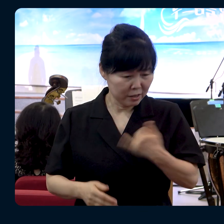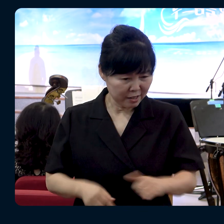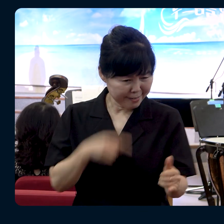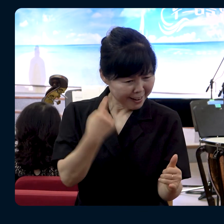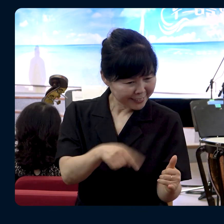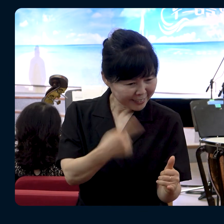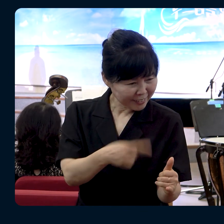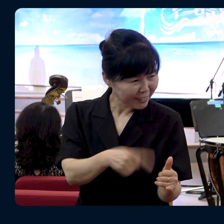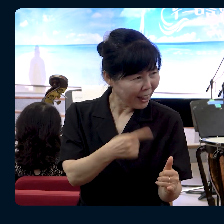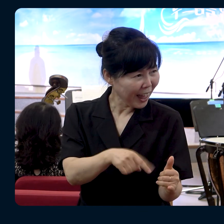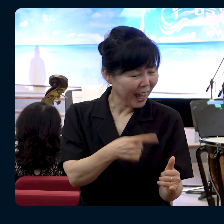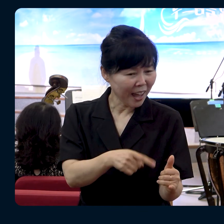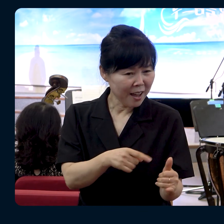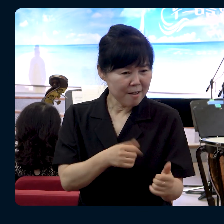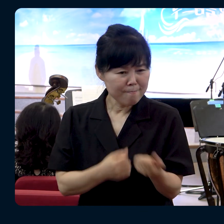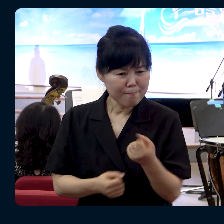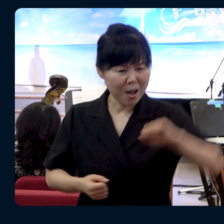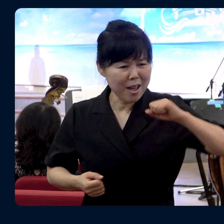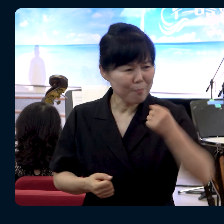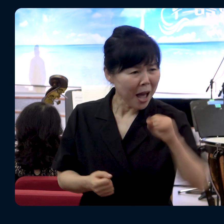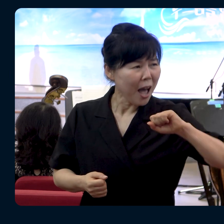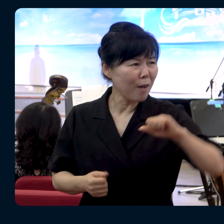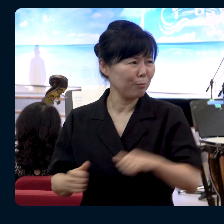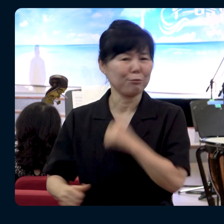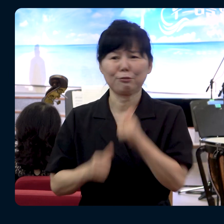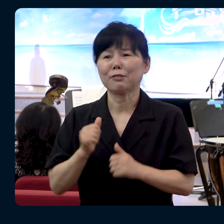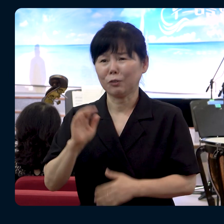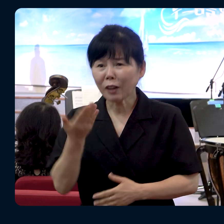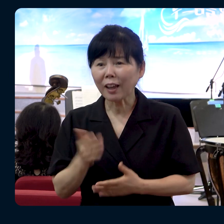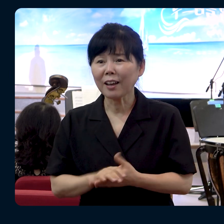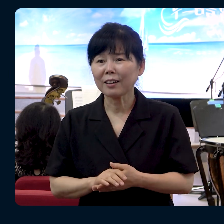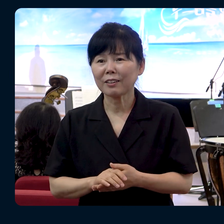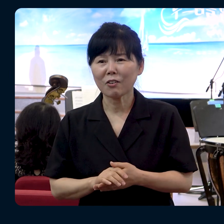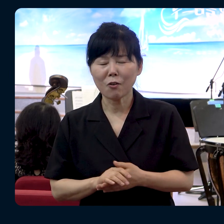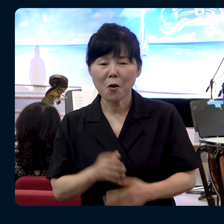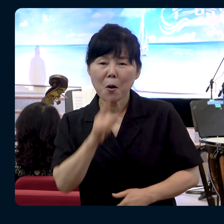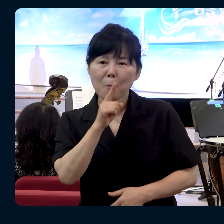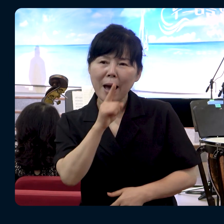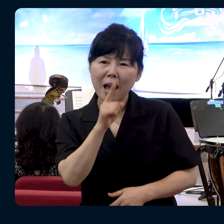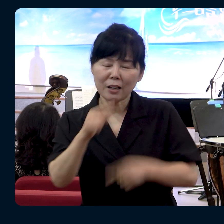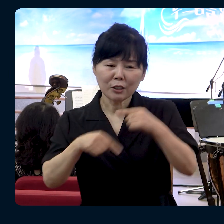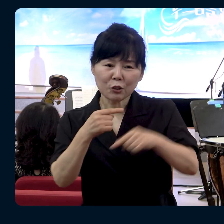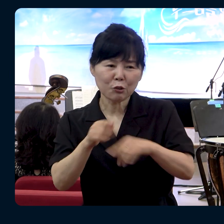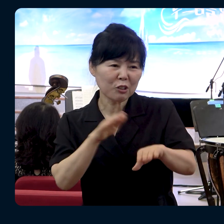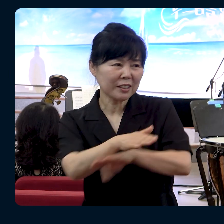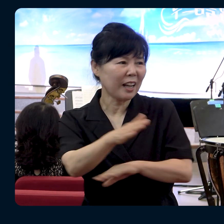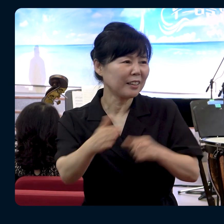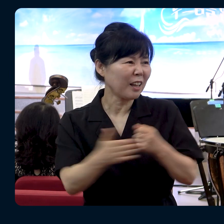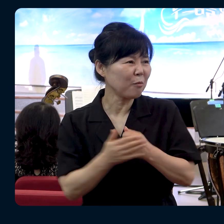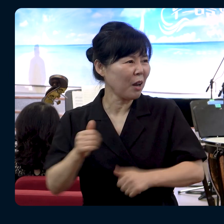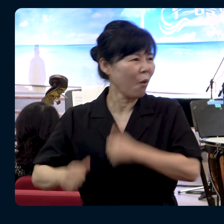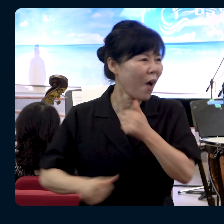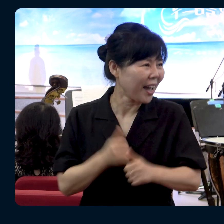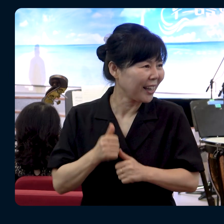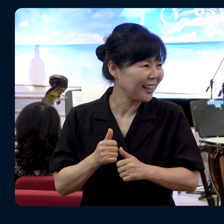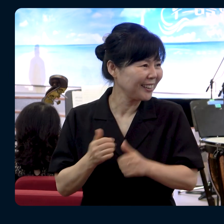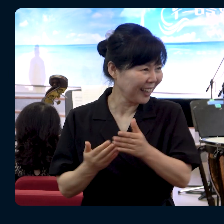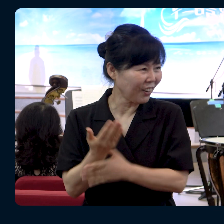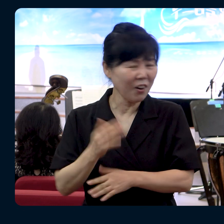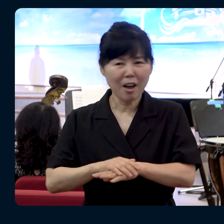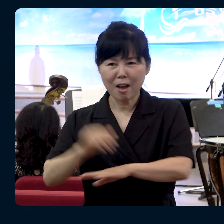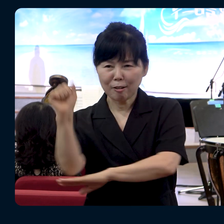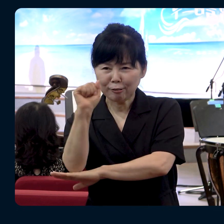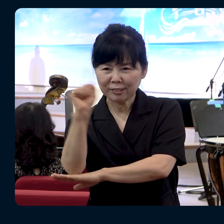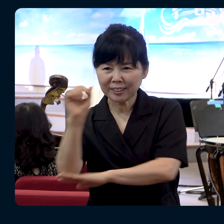않을 때도 분노가 일어나죠. 또 말투에 대해서도 막 예민하게 반응하는 사람들도 있고, 운전할 때 특히 분노가